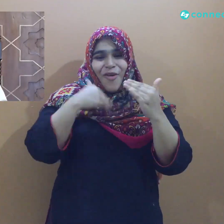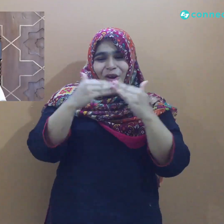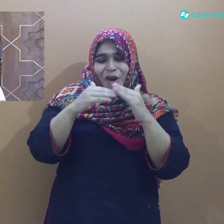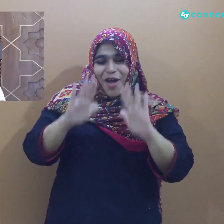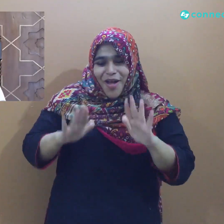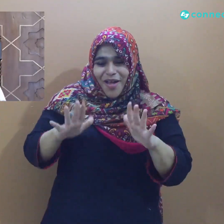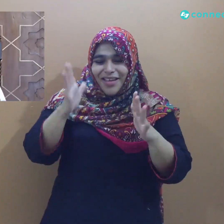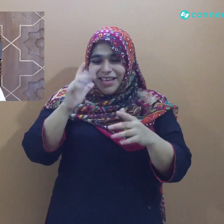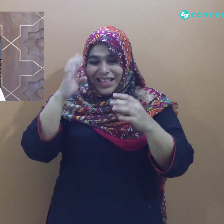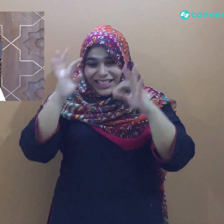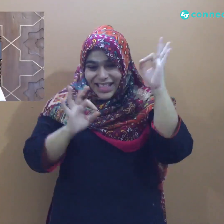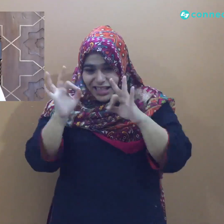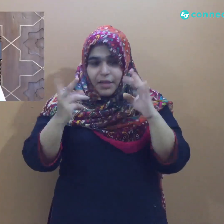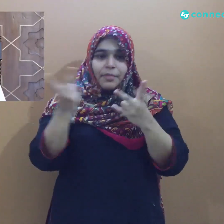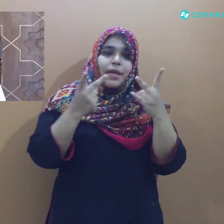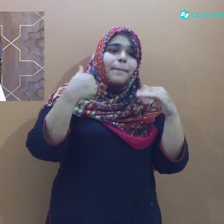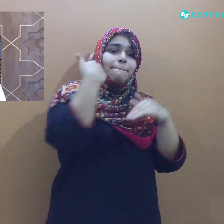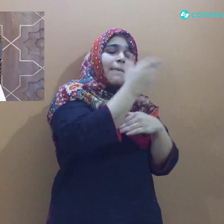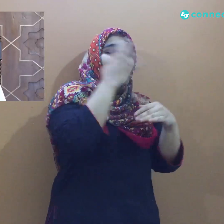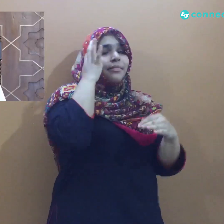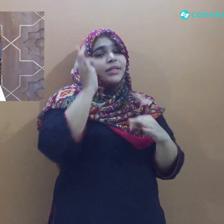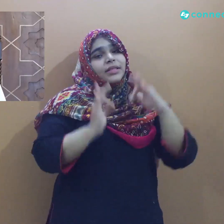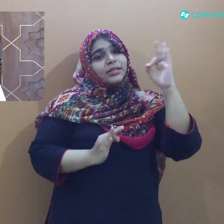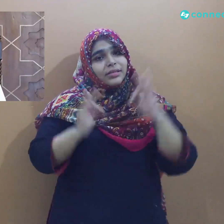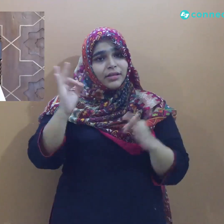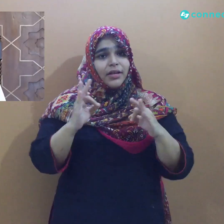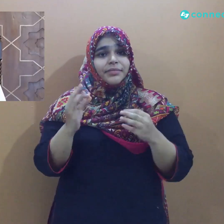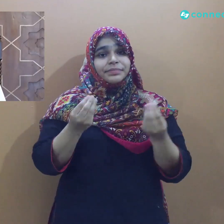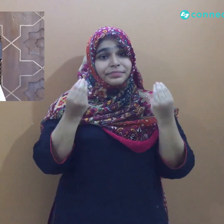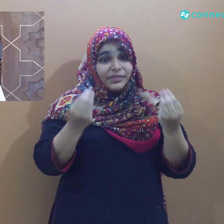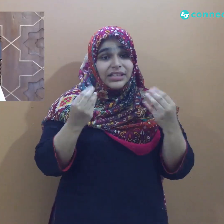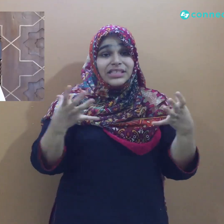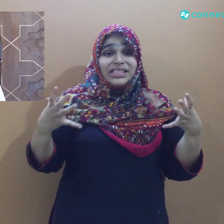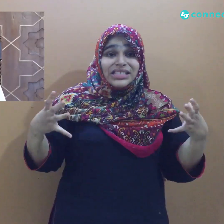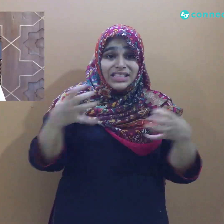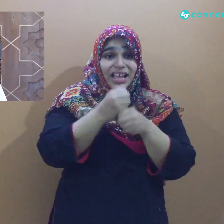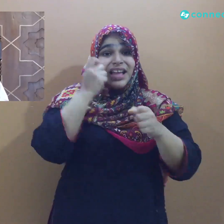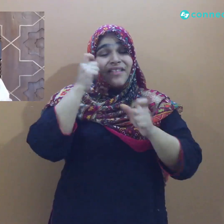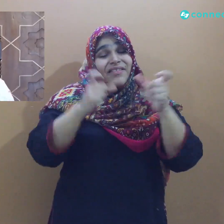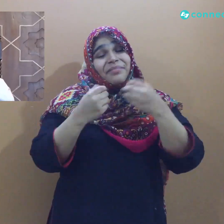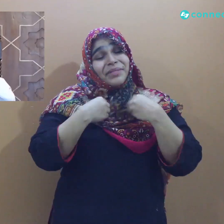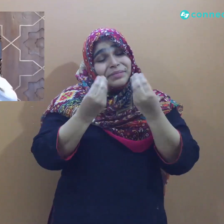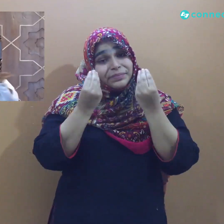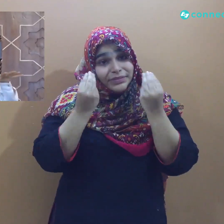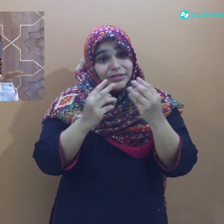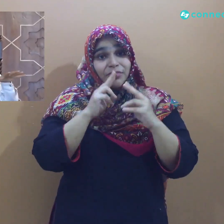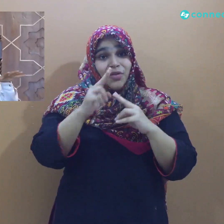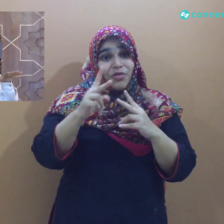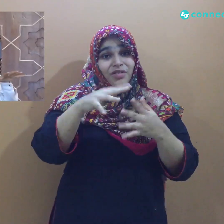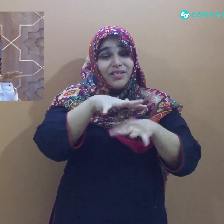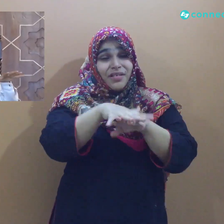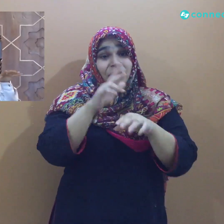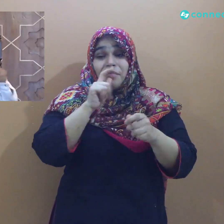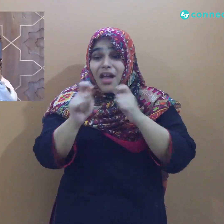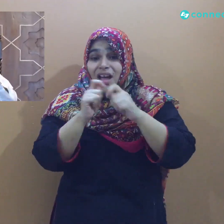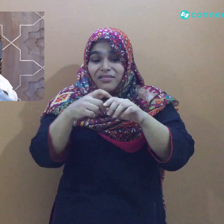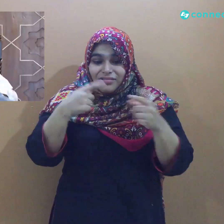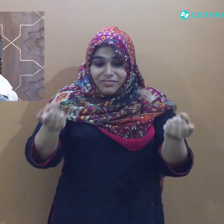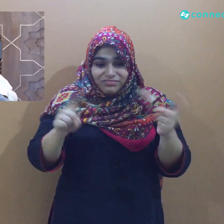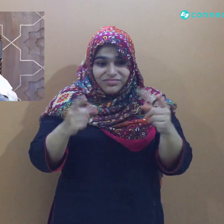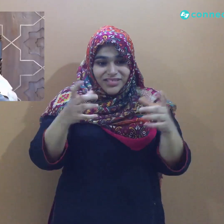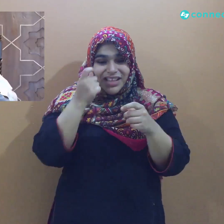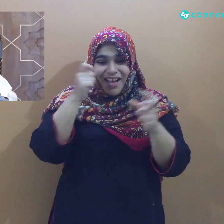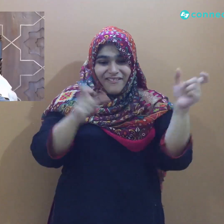کے اعتبار سے کرنا چاہتے ہیں وہ کریں۔ اور اپیل ہر شخص کے ساتھ یہ اپیل ہے کہ یہ اجماع ہے اس بات کے اوپر، اس